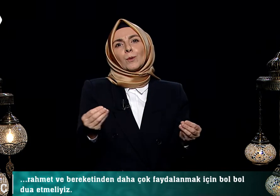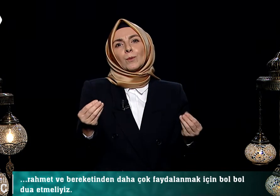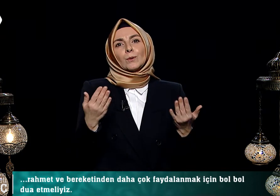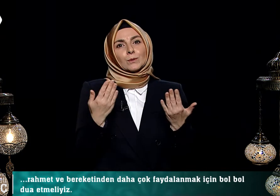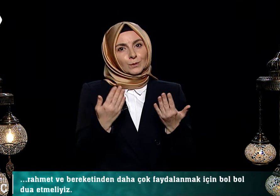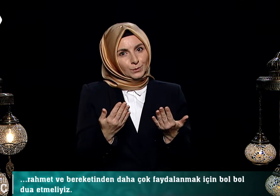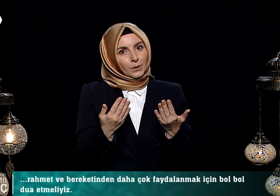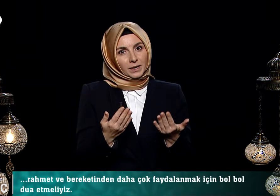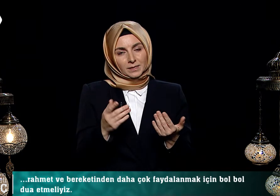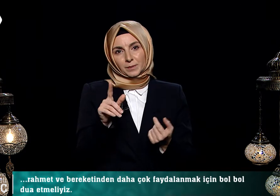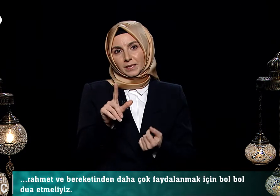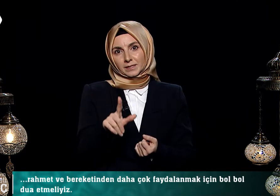bol dua etmeliyiz.